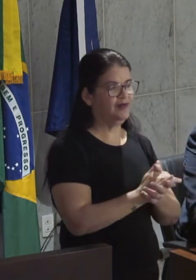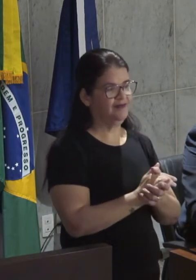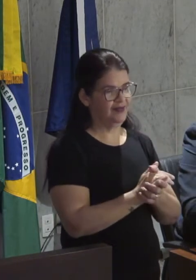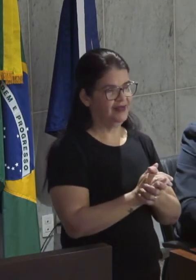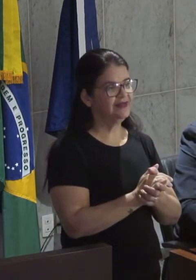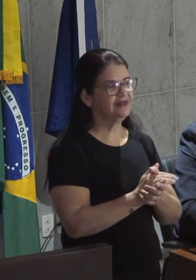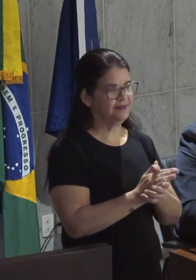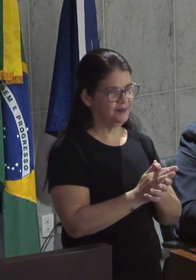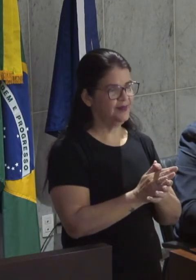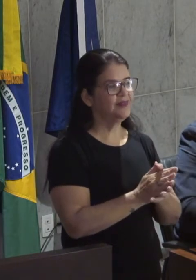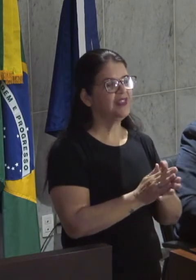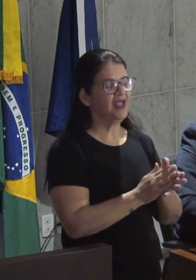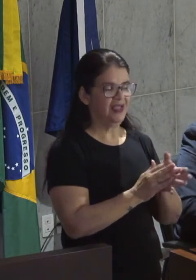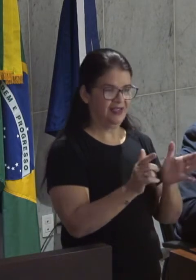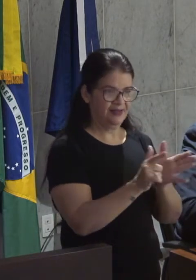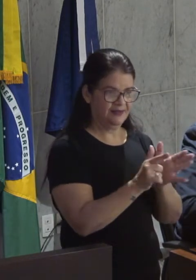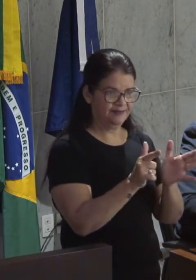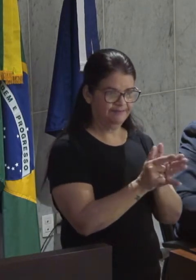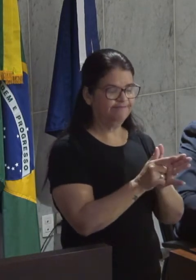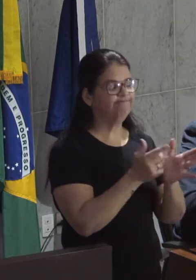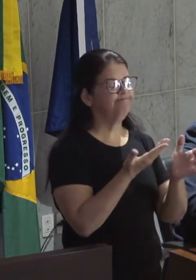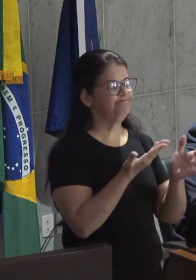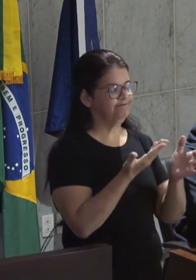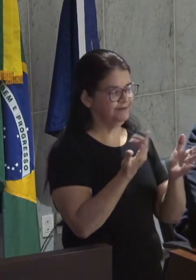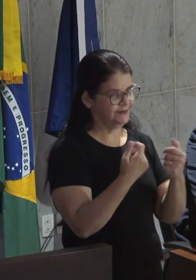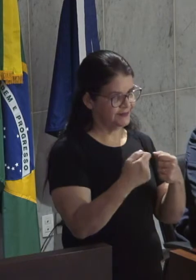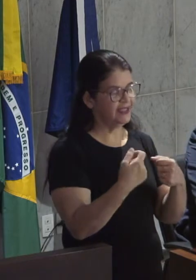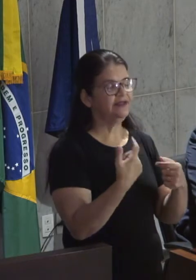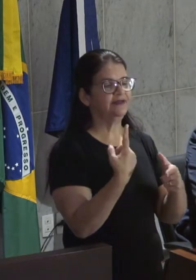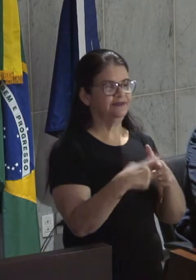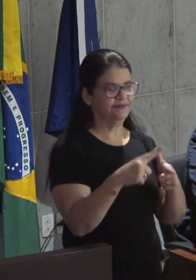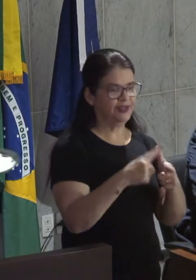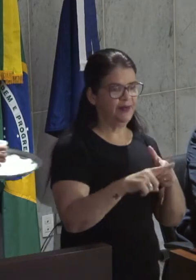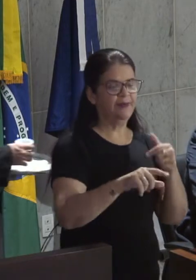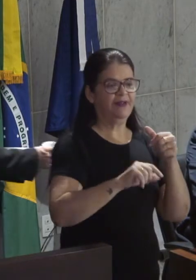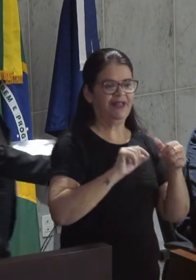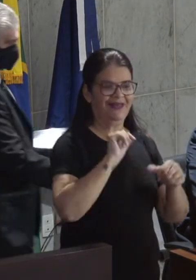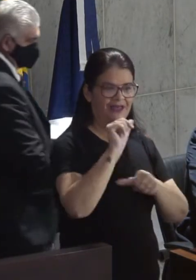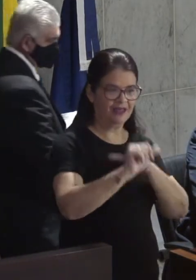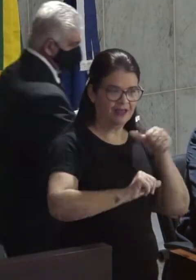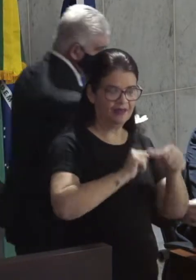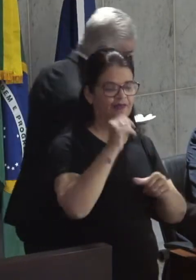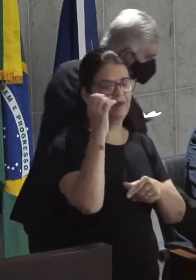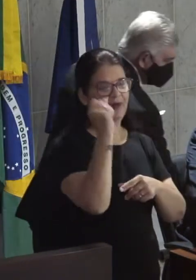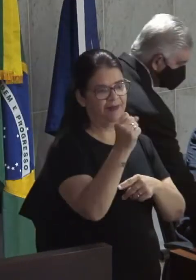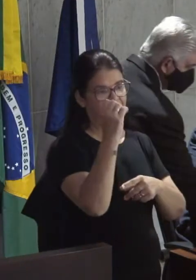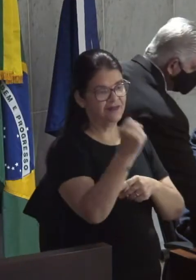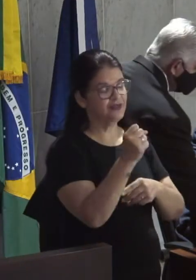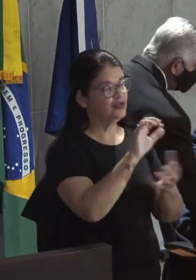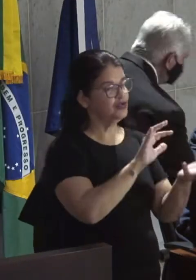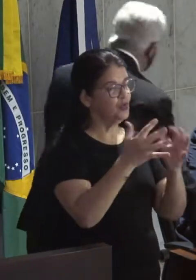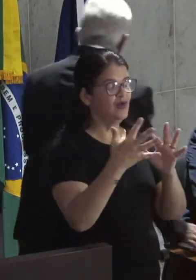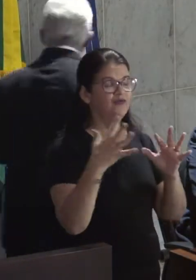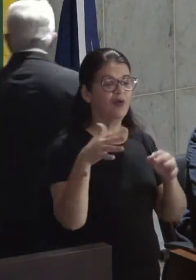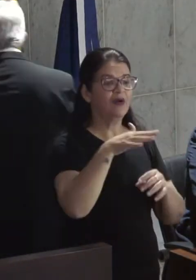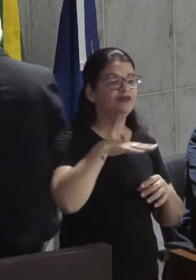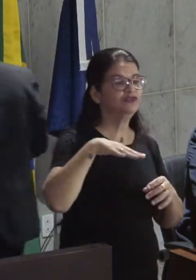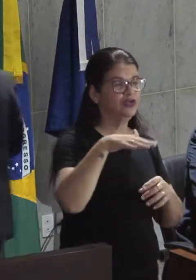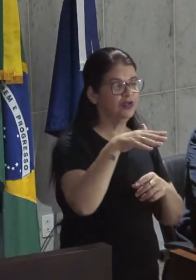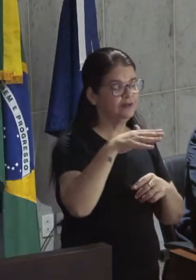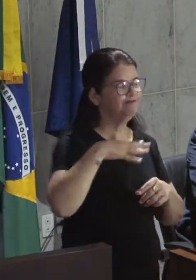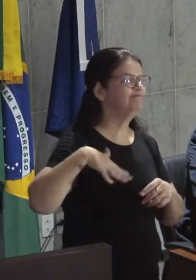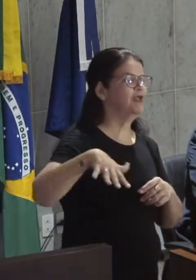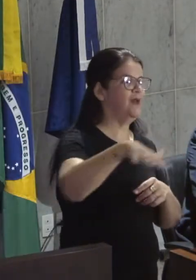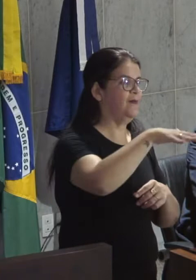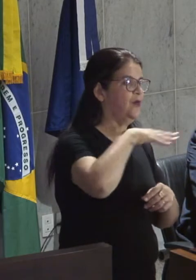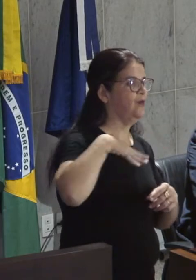essa medida está tendo consequências da reforma da Previdência Social de uma forma geral na população